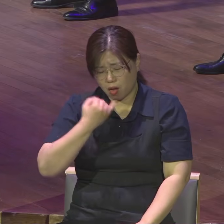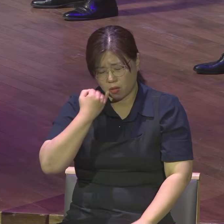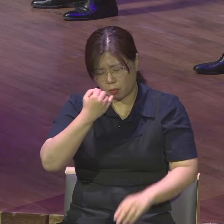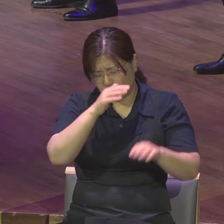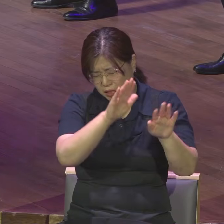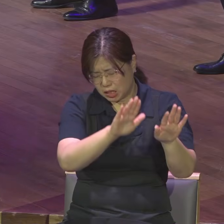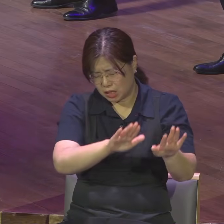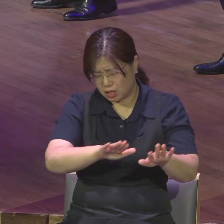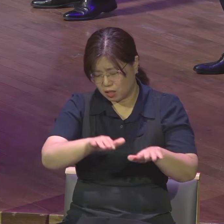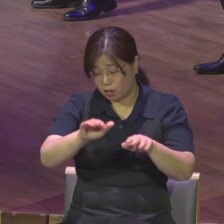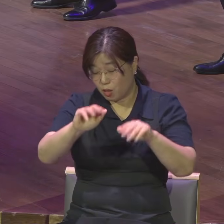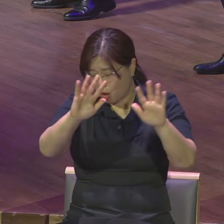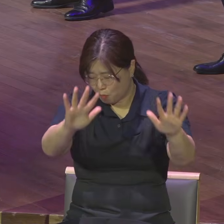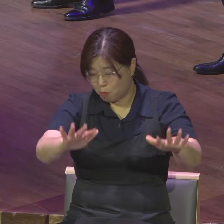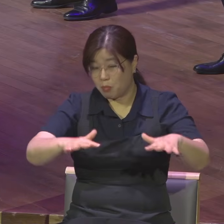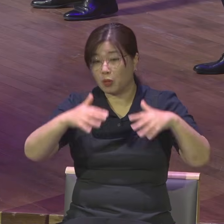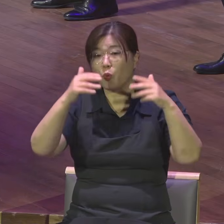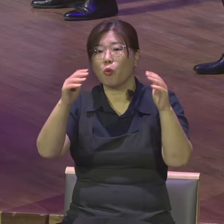저거진